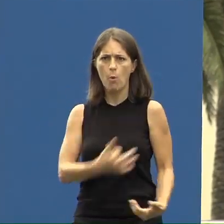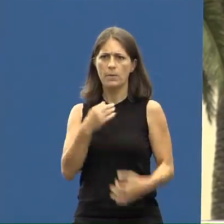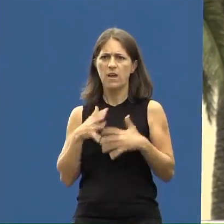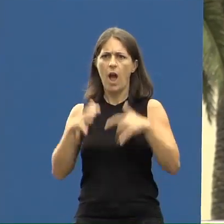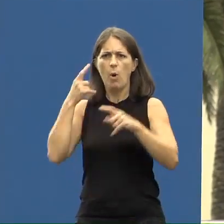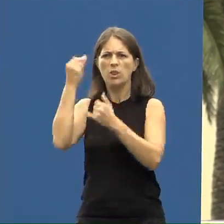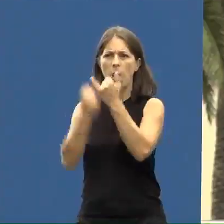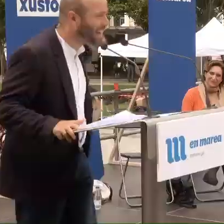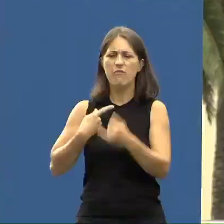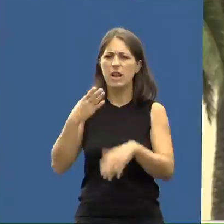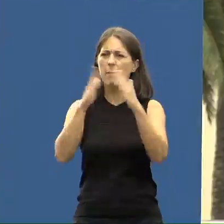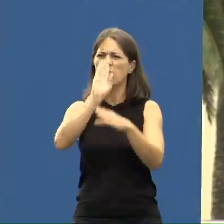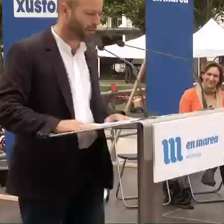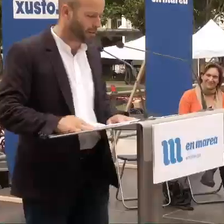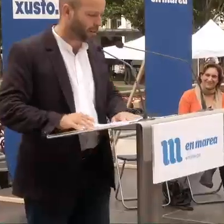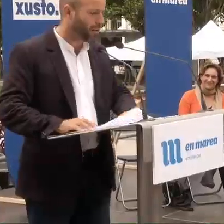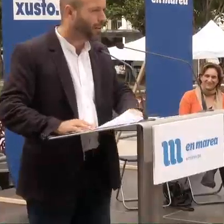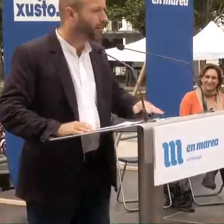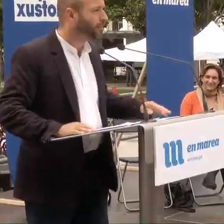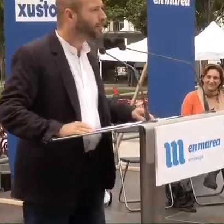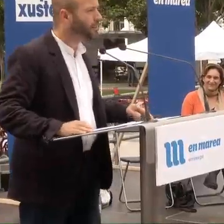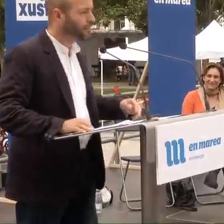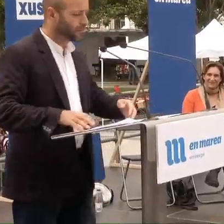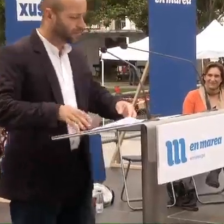que a xente non fose botada das súas casas.